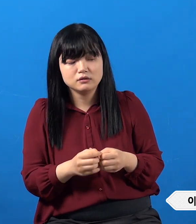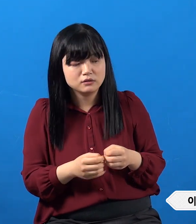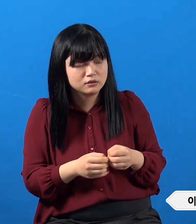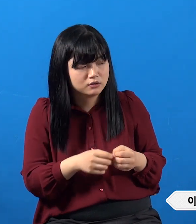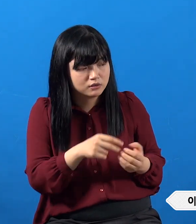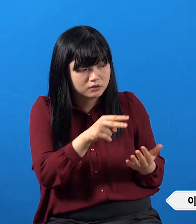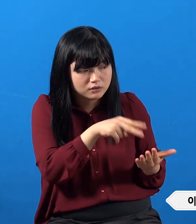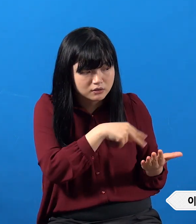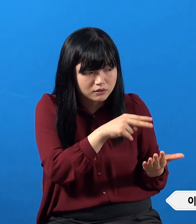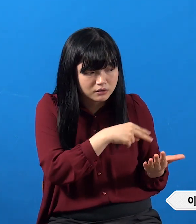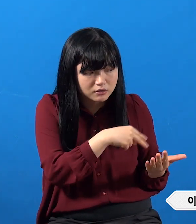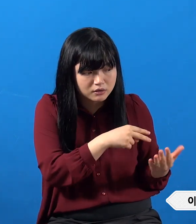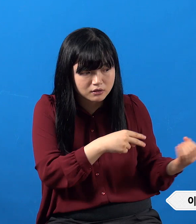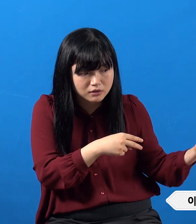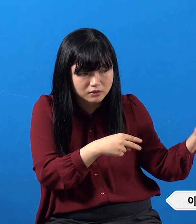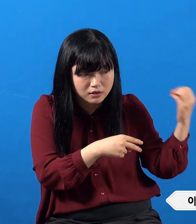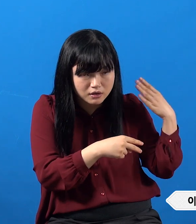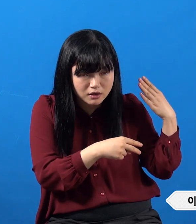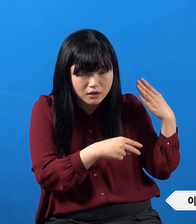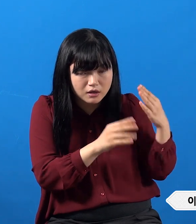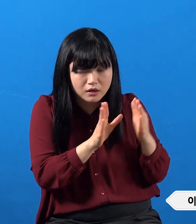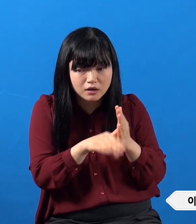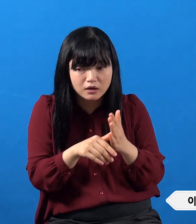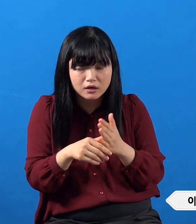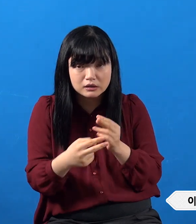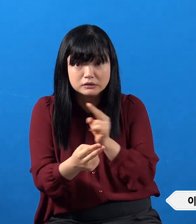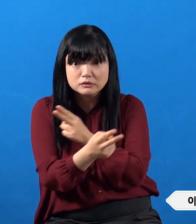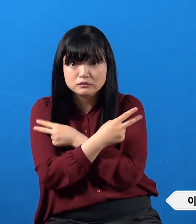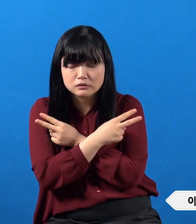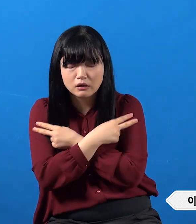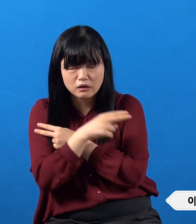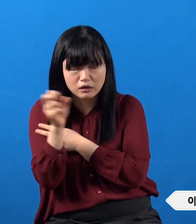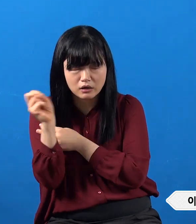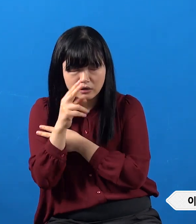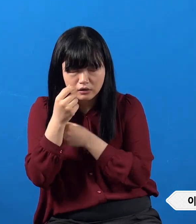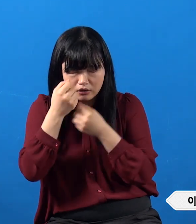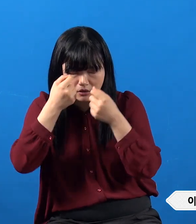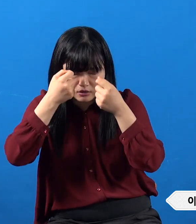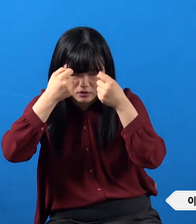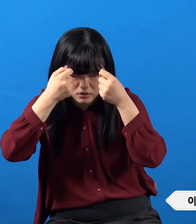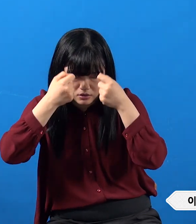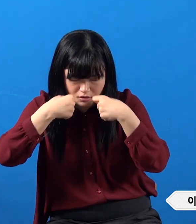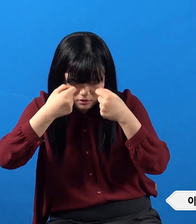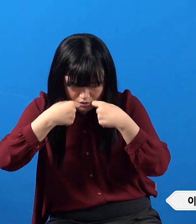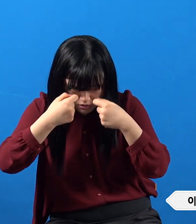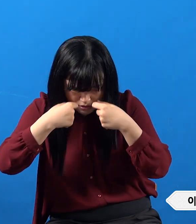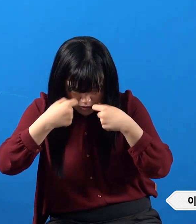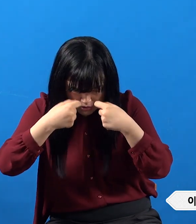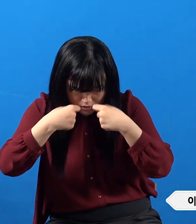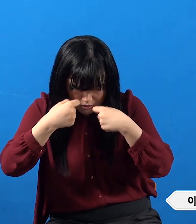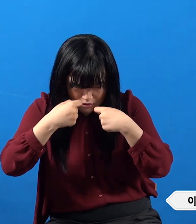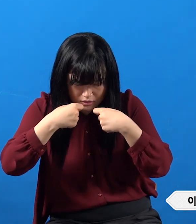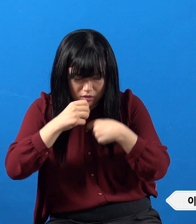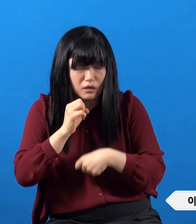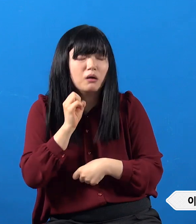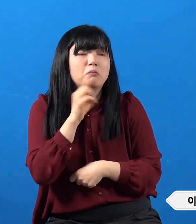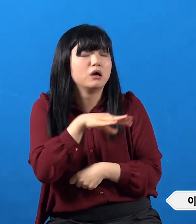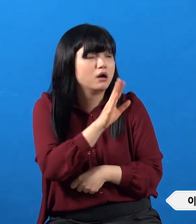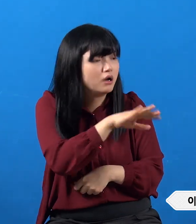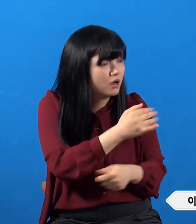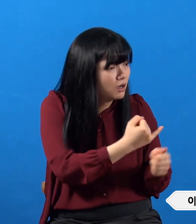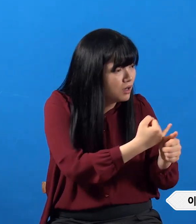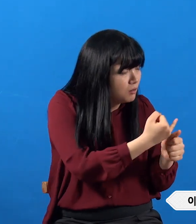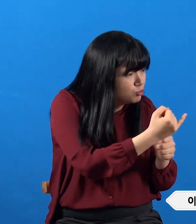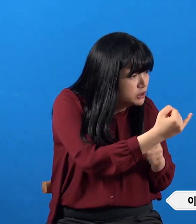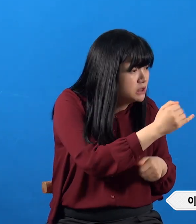읽는 순간 이 신사가 갑자기 눈물을 흘리기 시작합니다. 그러더니 하는 소리가,